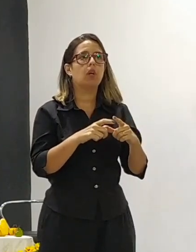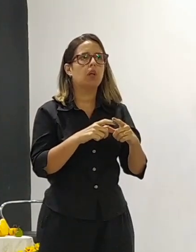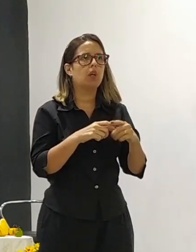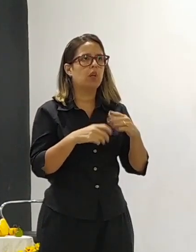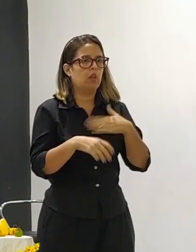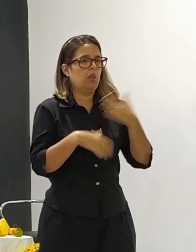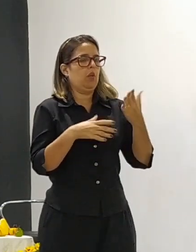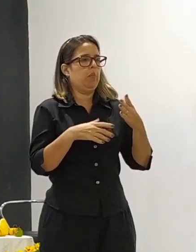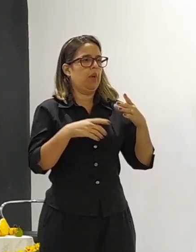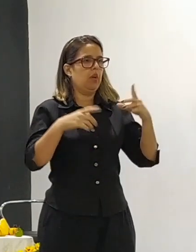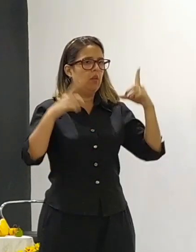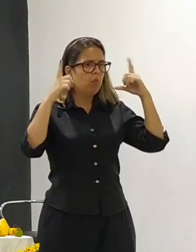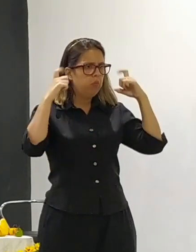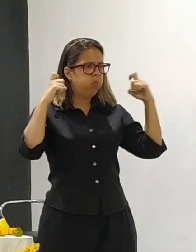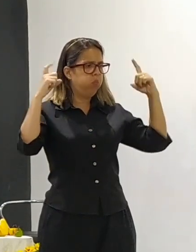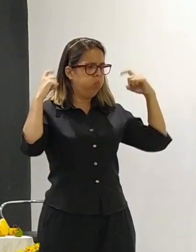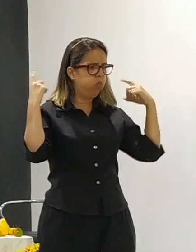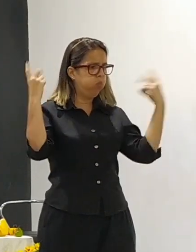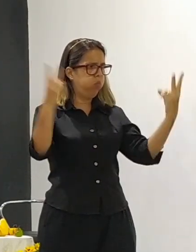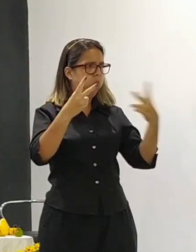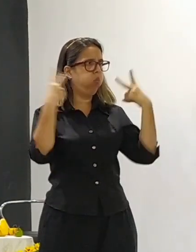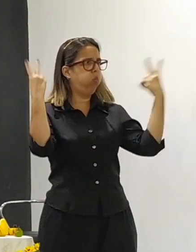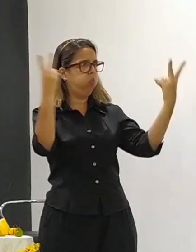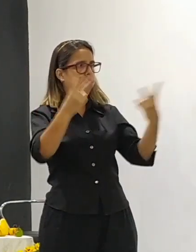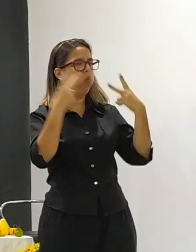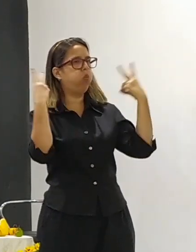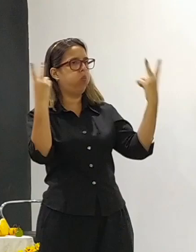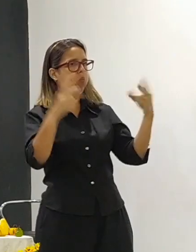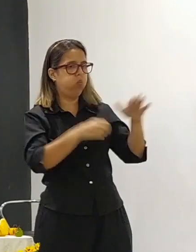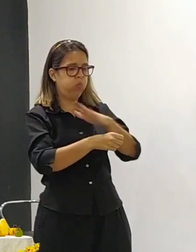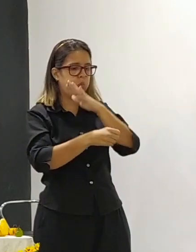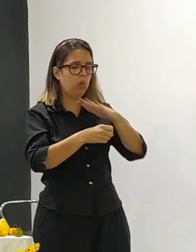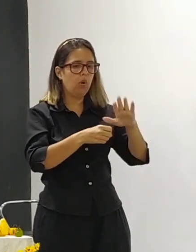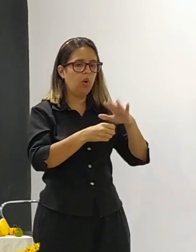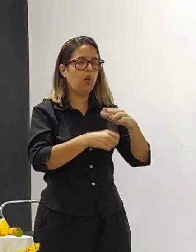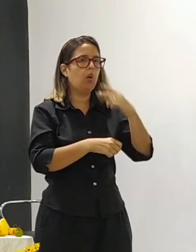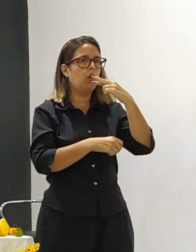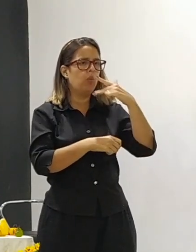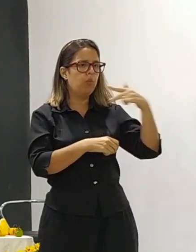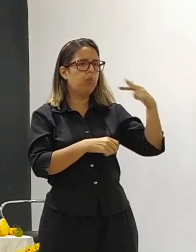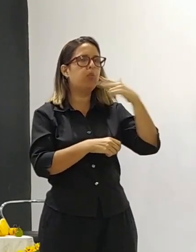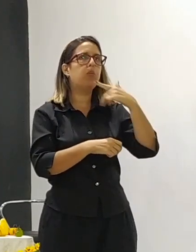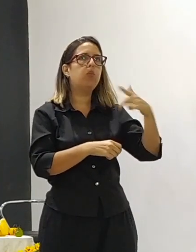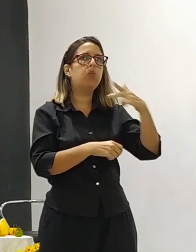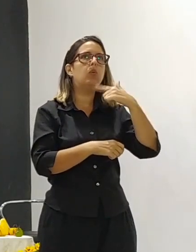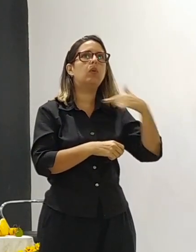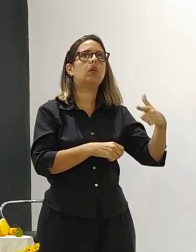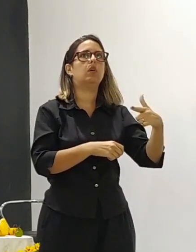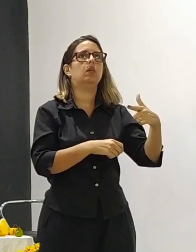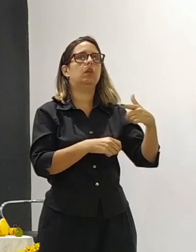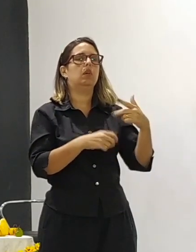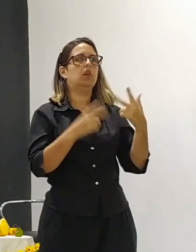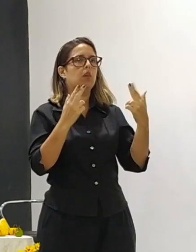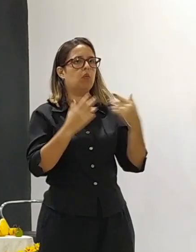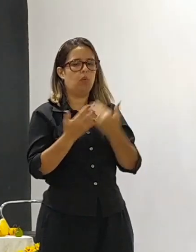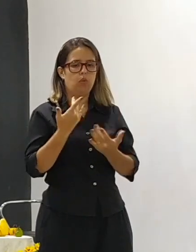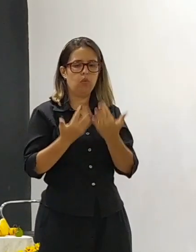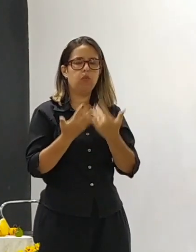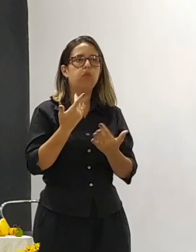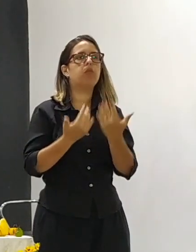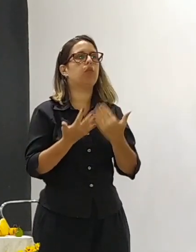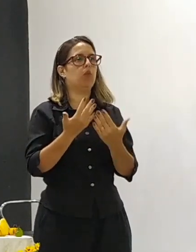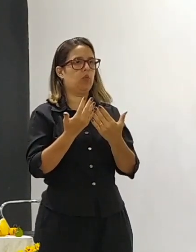e encheu aquele lugar, e foram vistas por eles línguas repartidas como de fogo, as